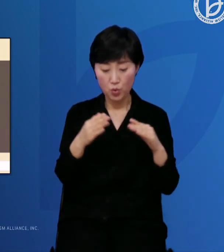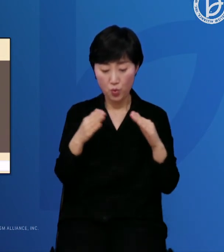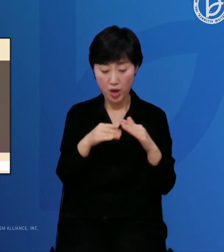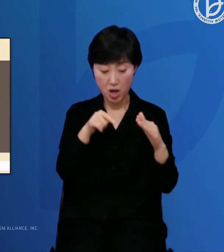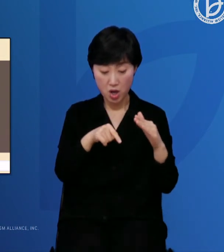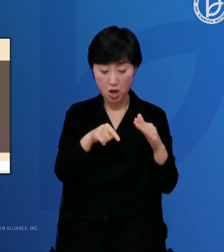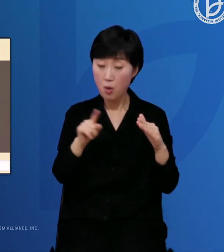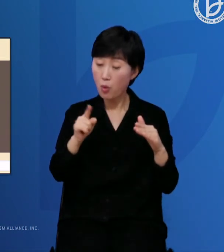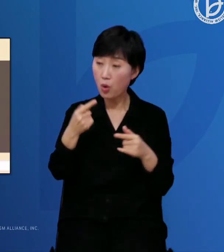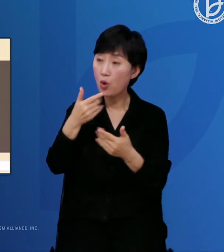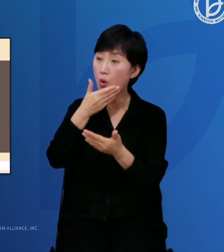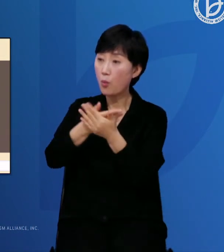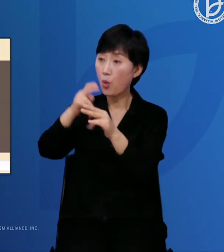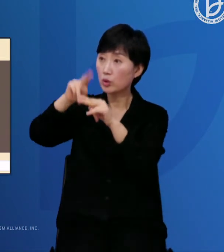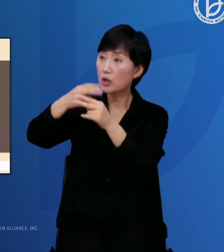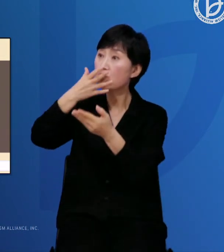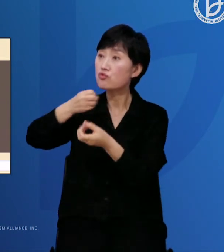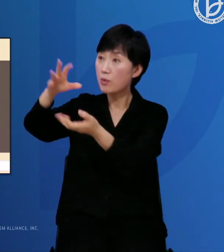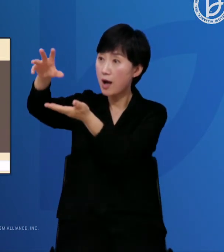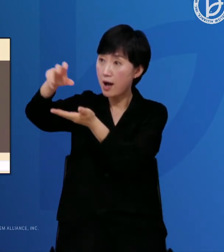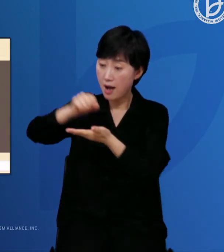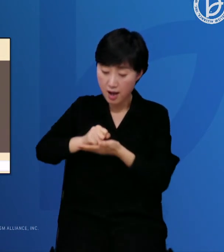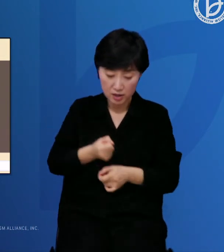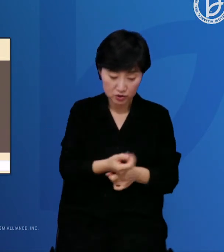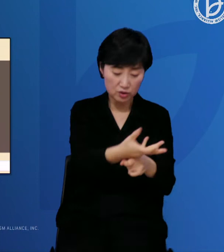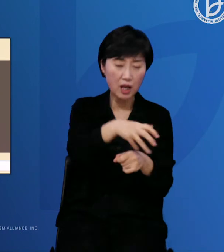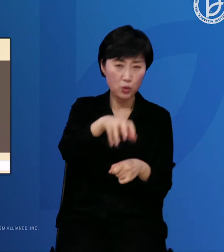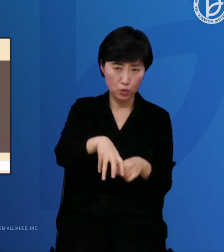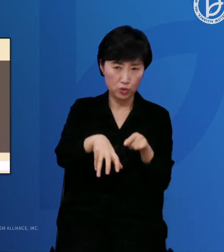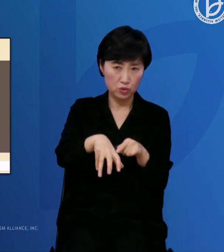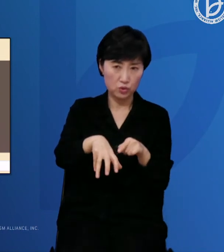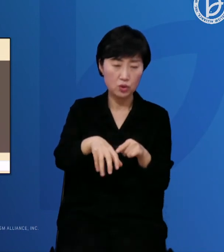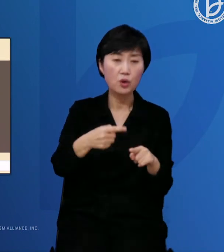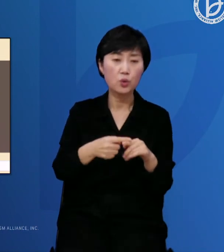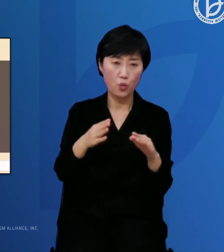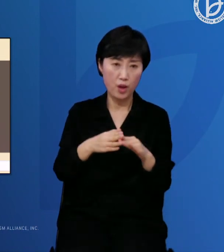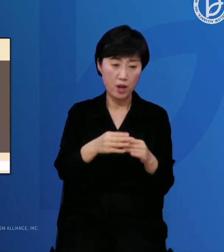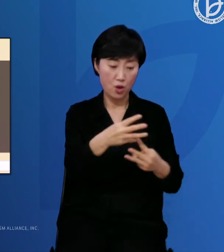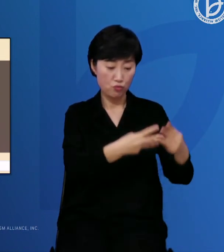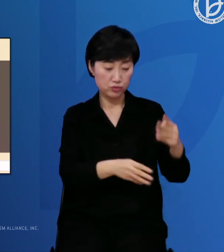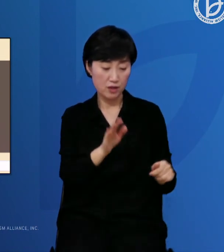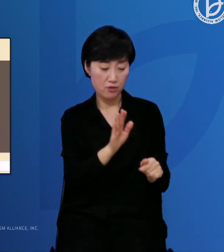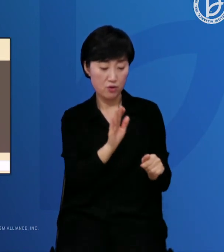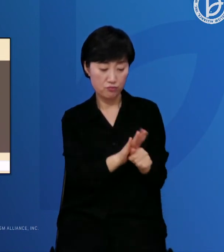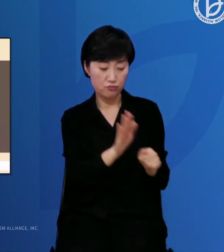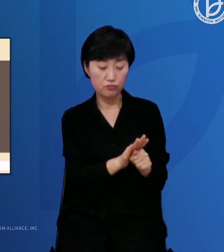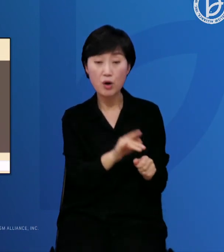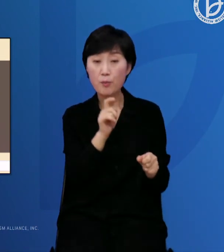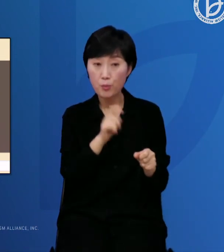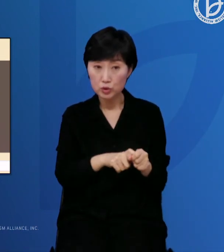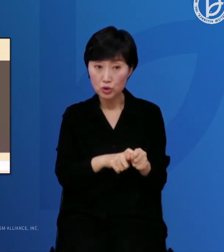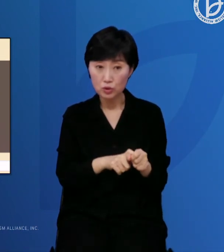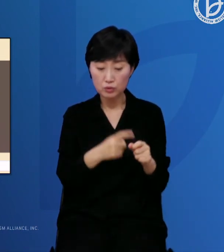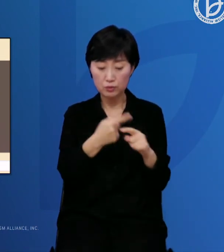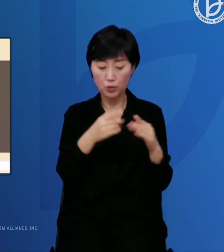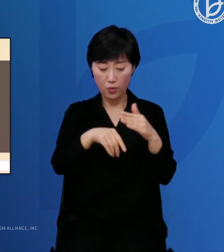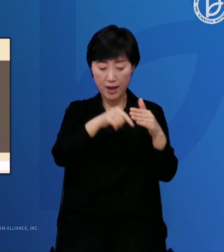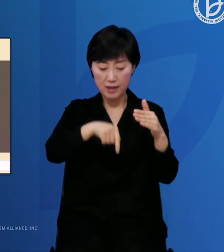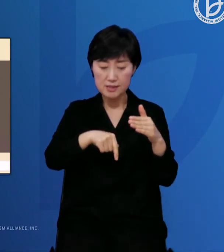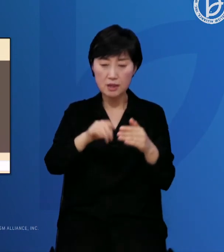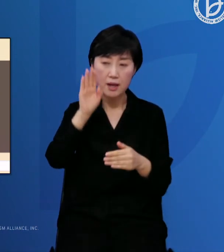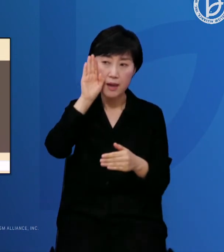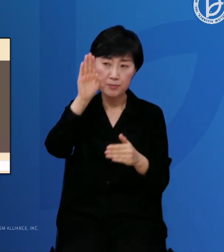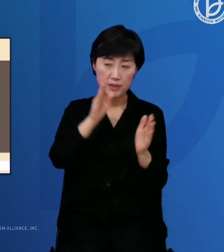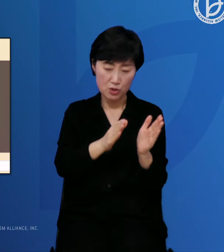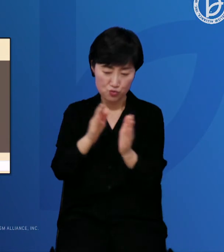축복을 누리고 전달하는 곳이라고 말하며 특히 후대에게 전달하기 위해 교회에서 미래 캠프와 기도 캠프,